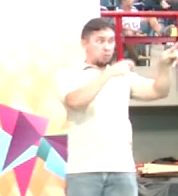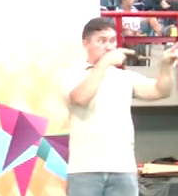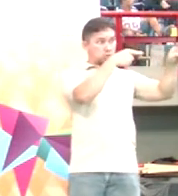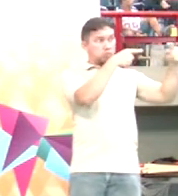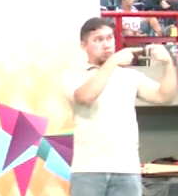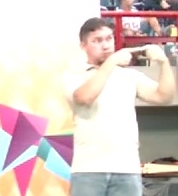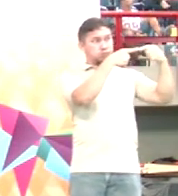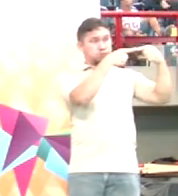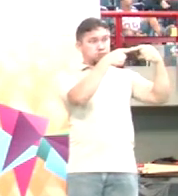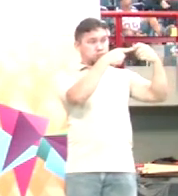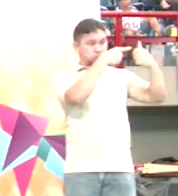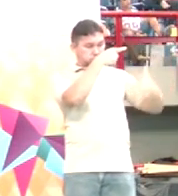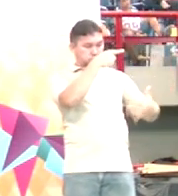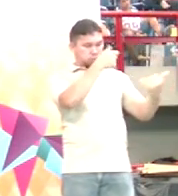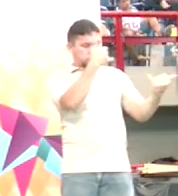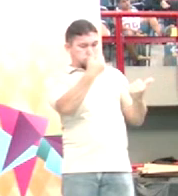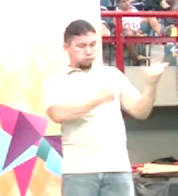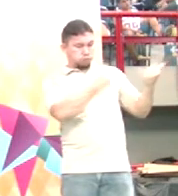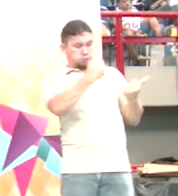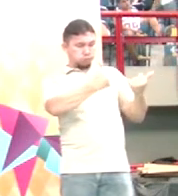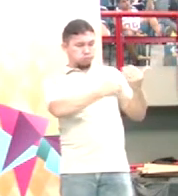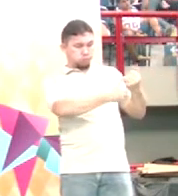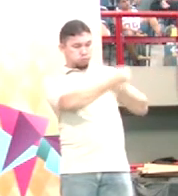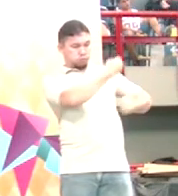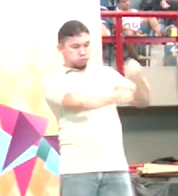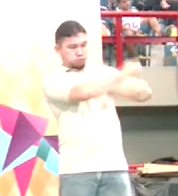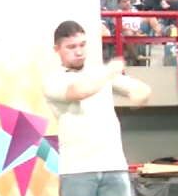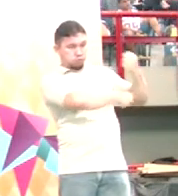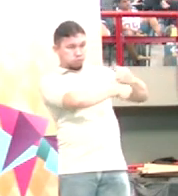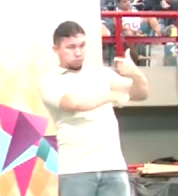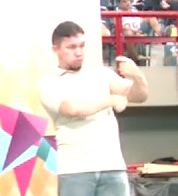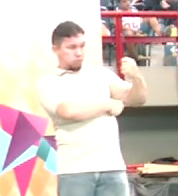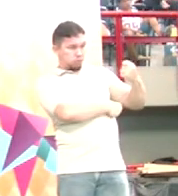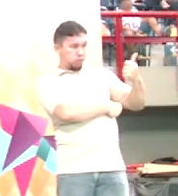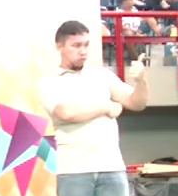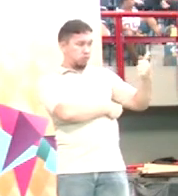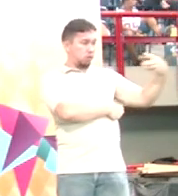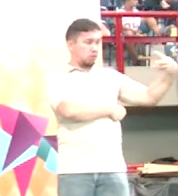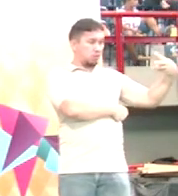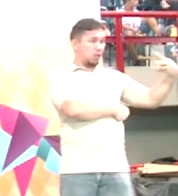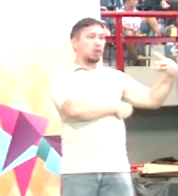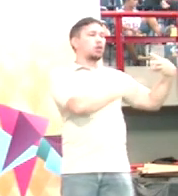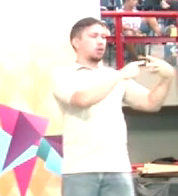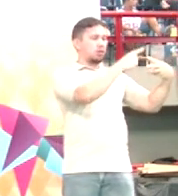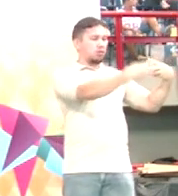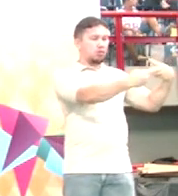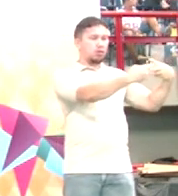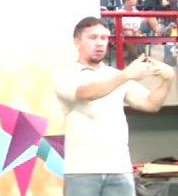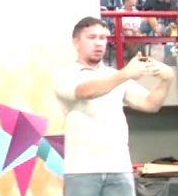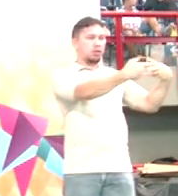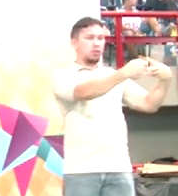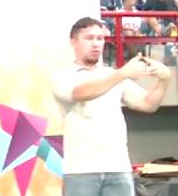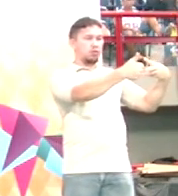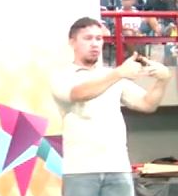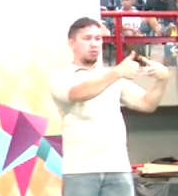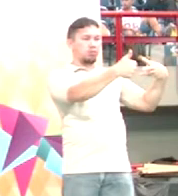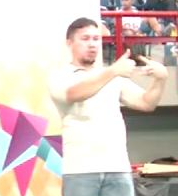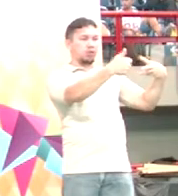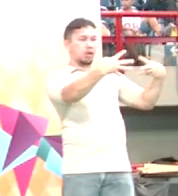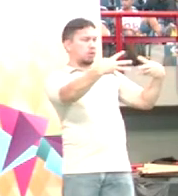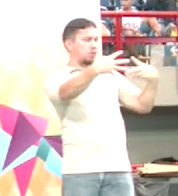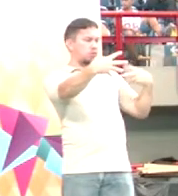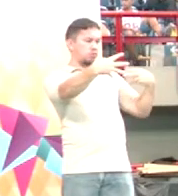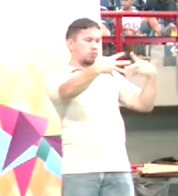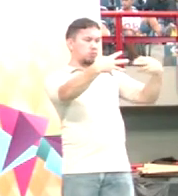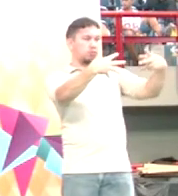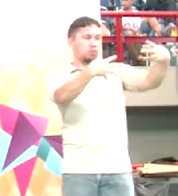consideraram de informação em 2013 ia repetir em 2014. Então é por isso que eu